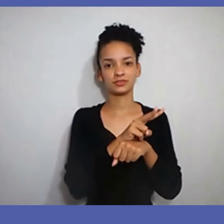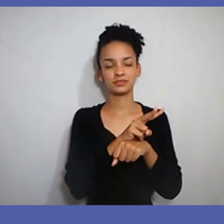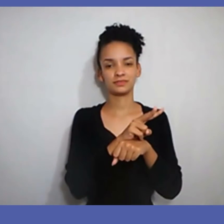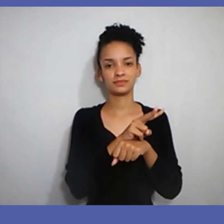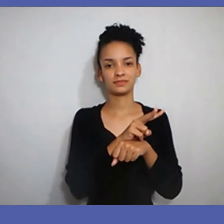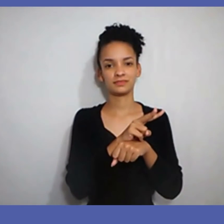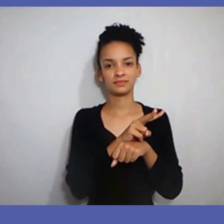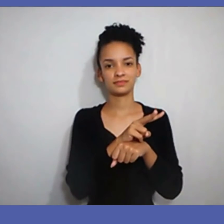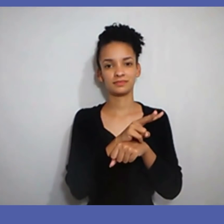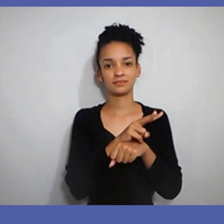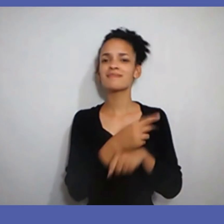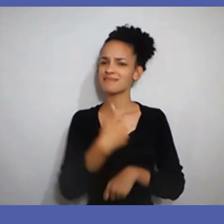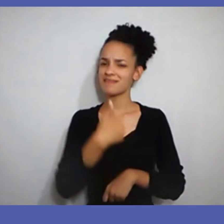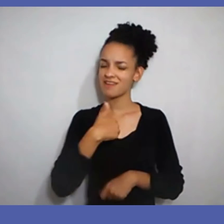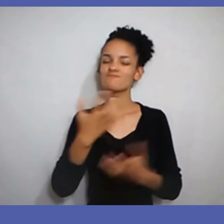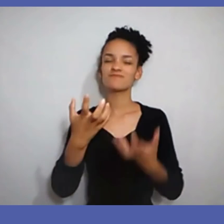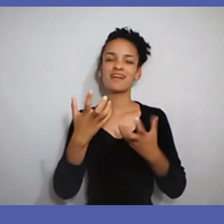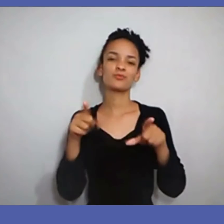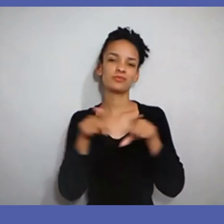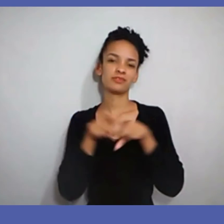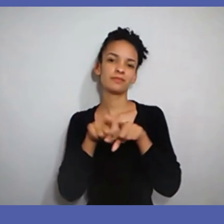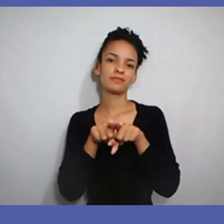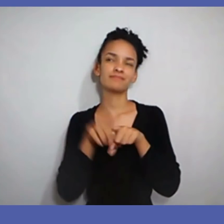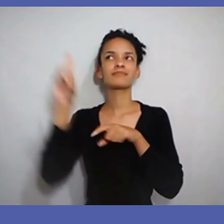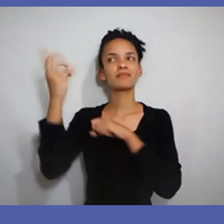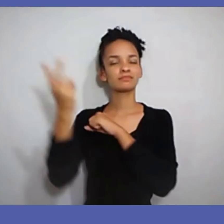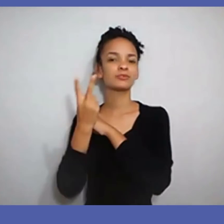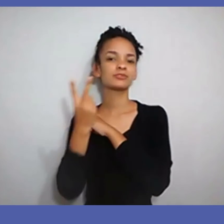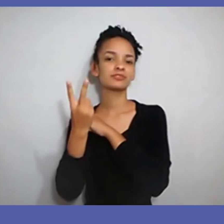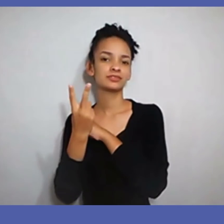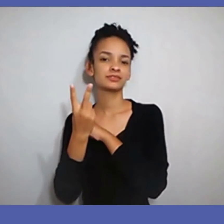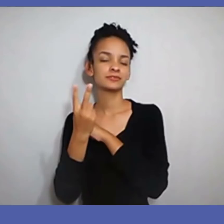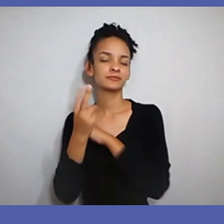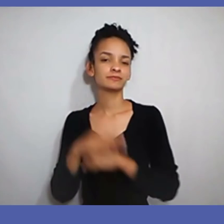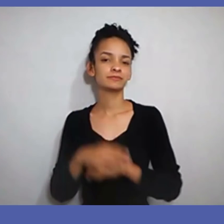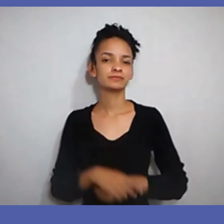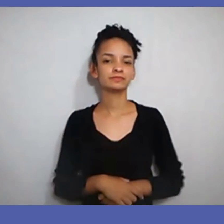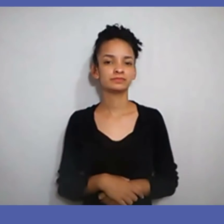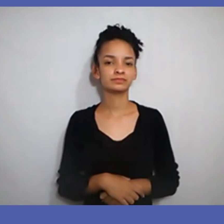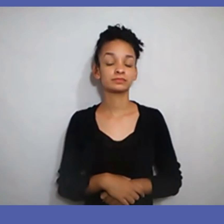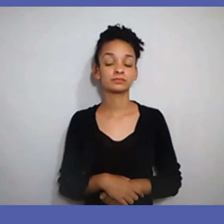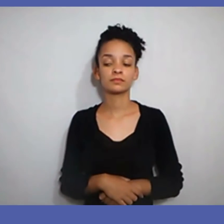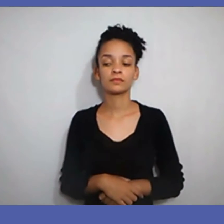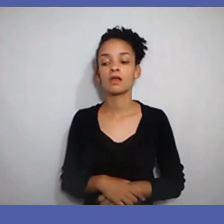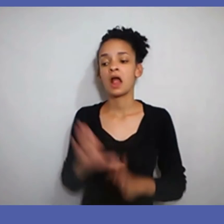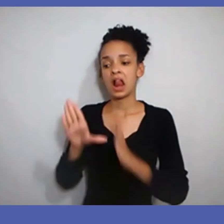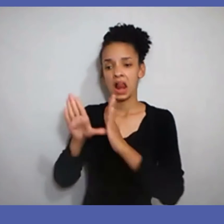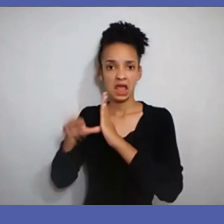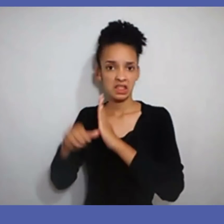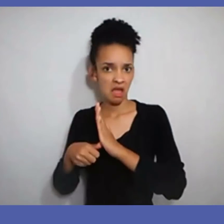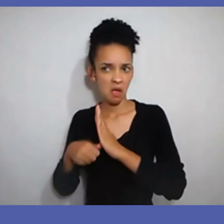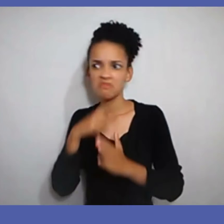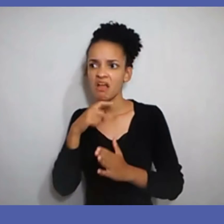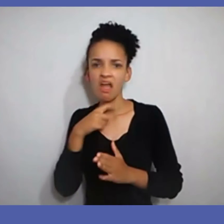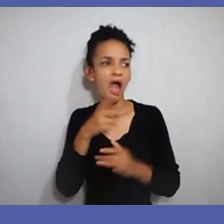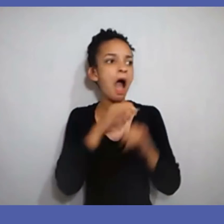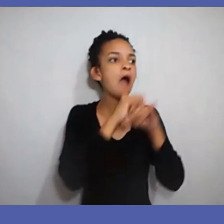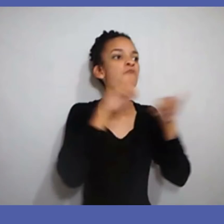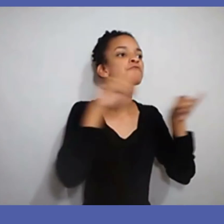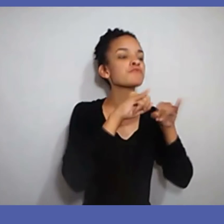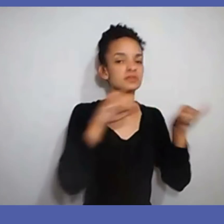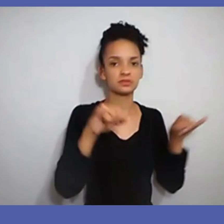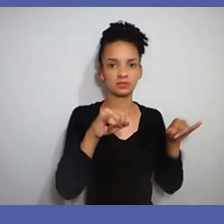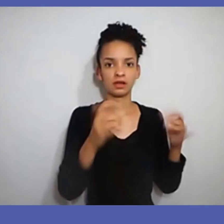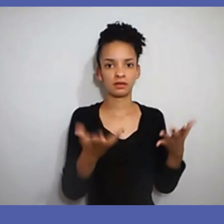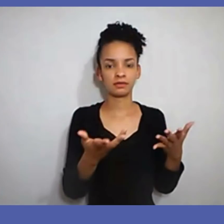esse, tá? Então, irmãos, nenhum ladrão anuncia a sua vinda, e o seu objetivo é levar coisa de valor, já falei sobre isso. O